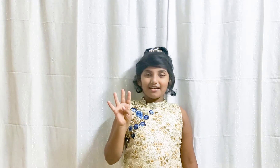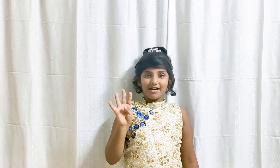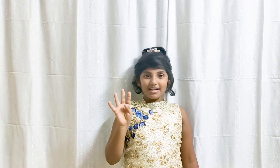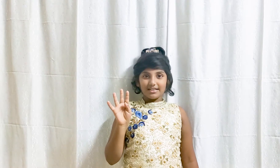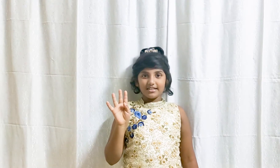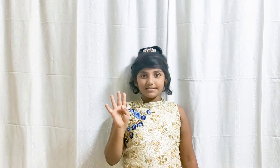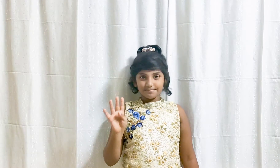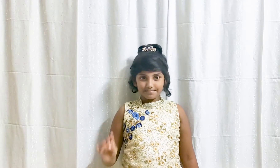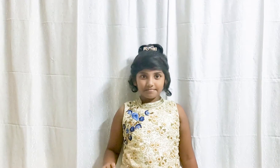3:14.